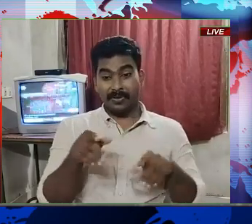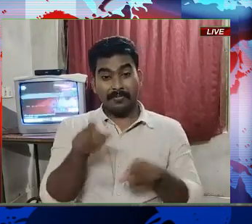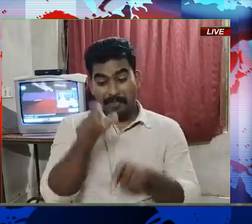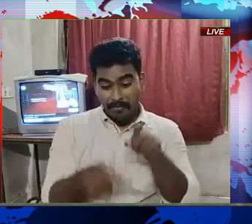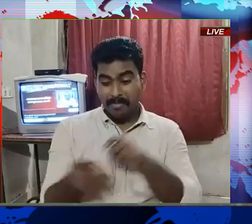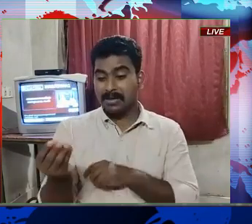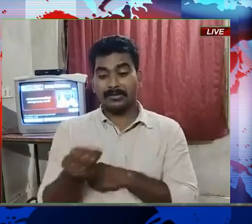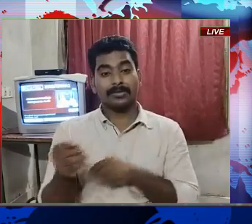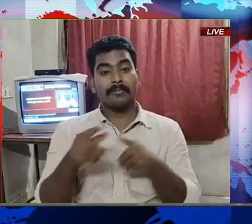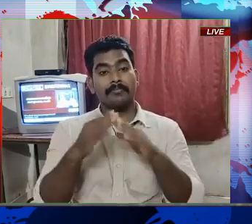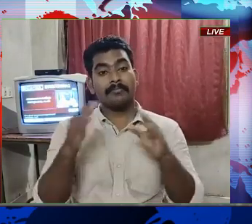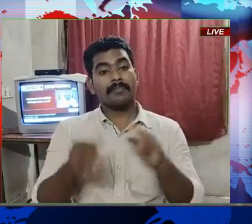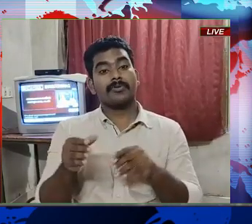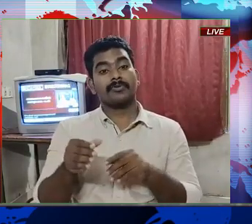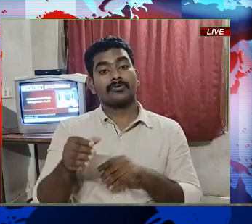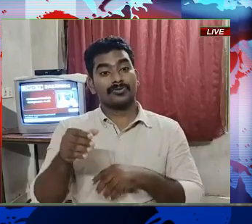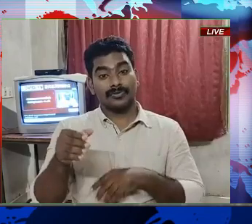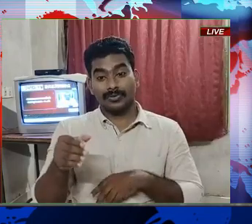സ്തുത്യർഹമായ രീതിയിൽ